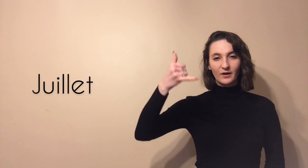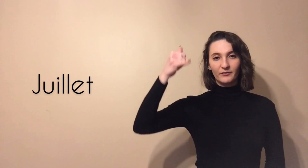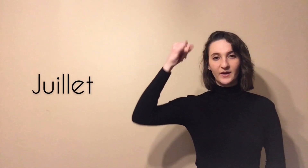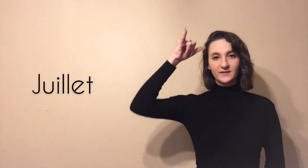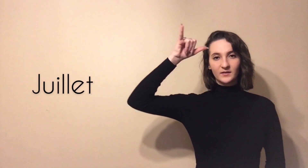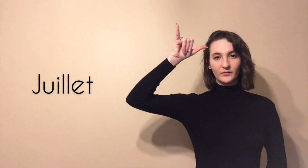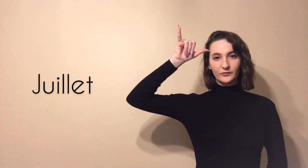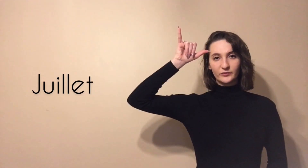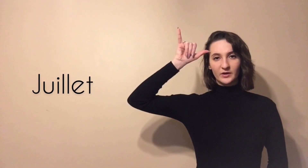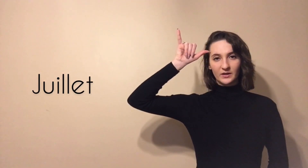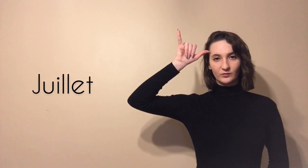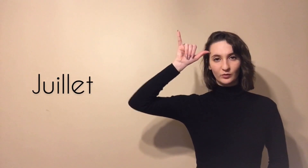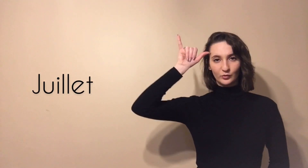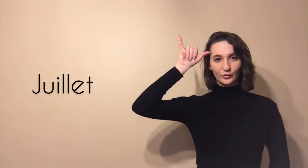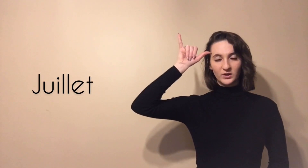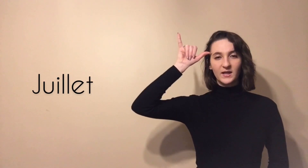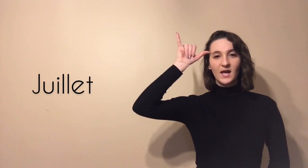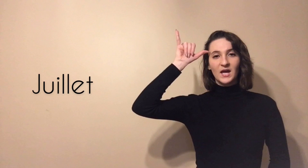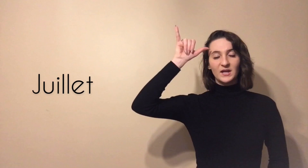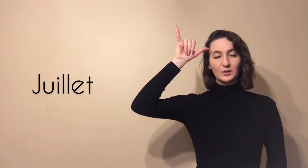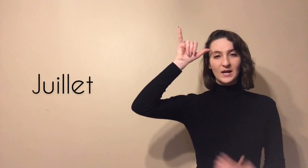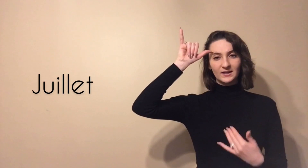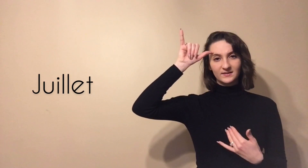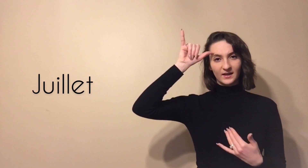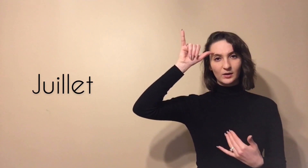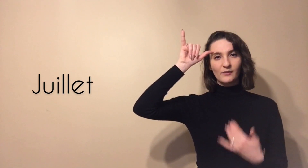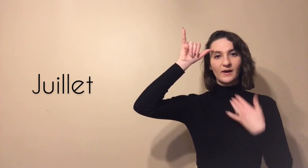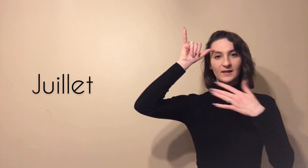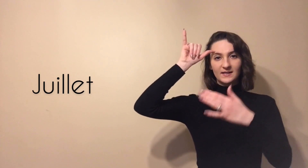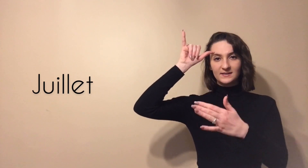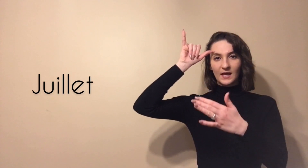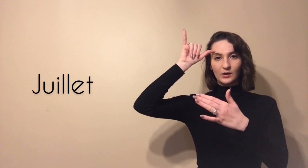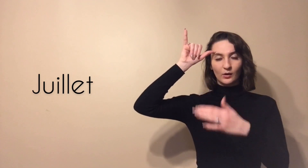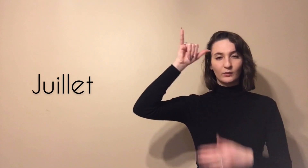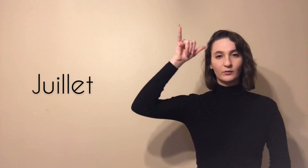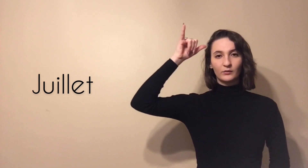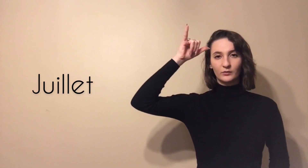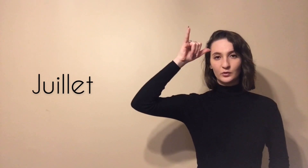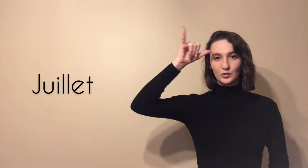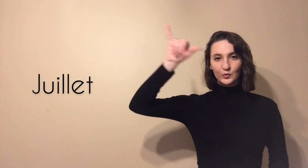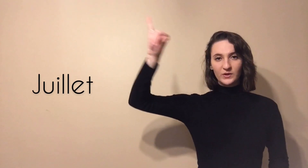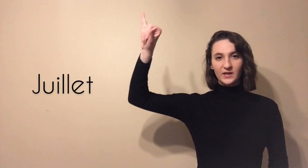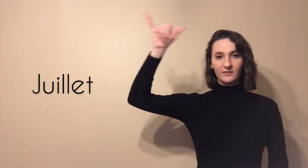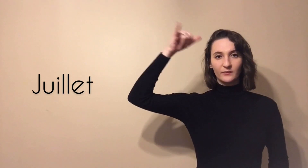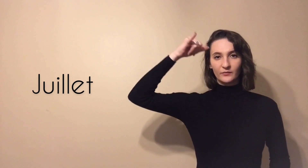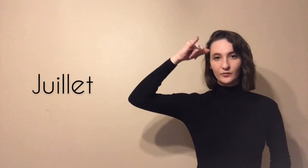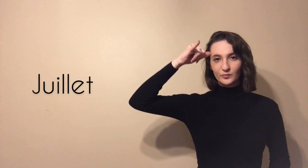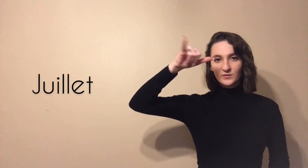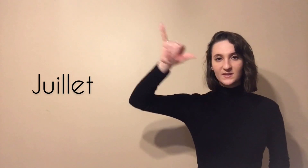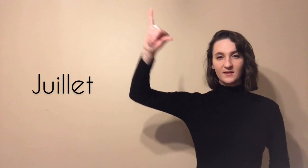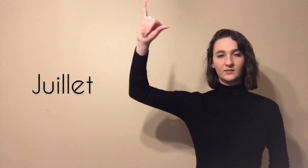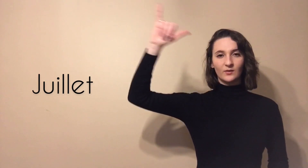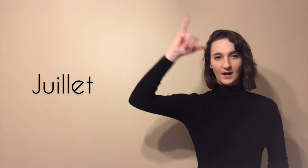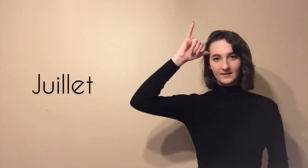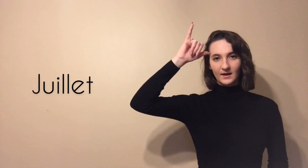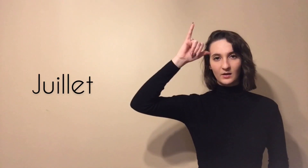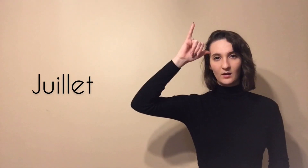fait, vous venez donc le tourner et de l'intérieur vers l'extérieur. Juillet. Vous poussez de l'intérieur